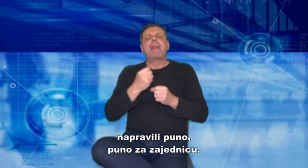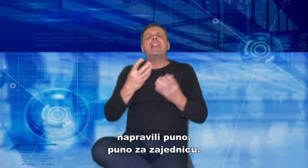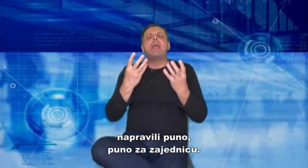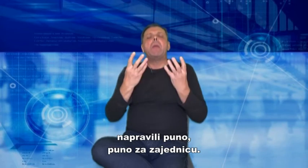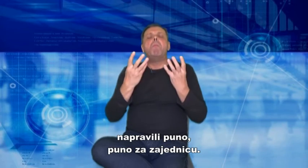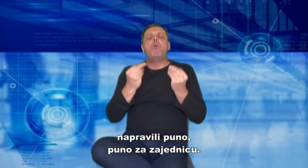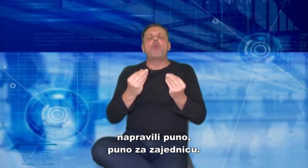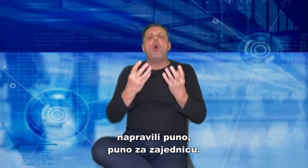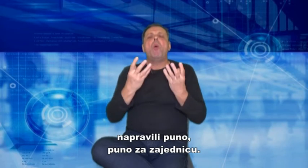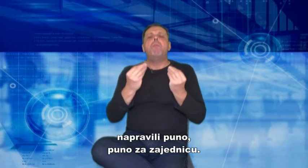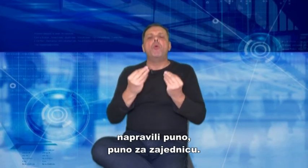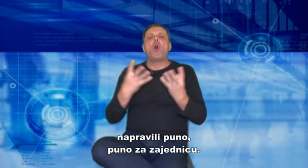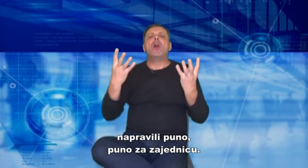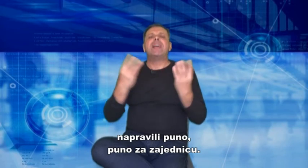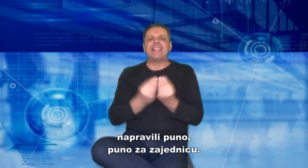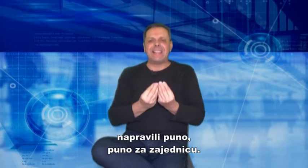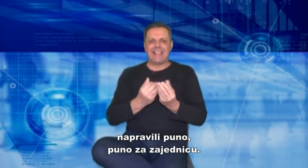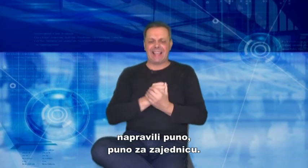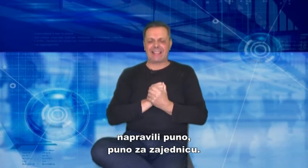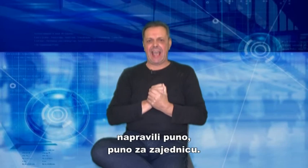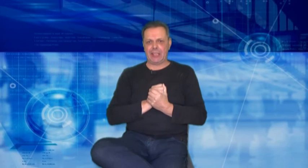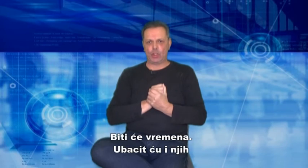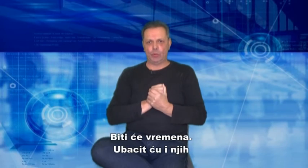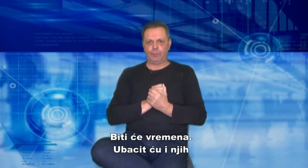napravili puno, puno za zajednicu.